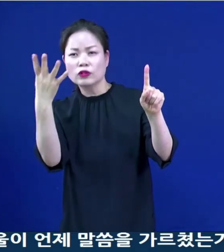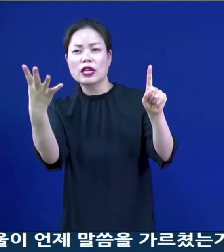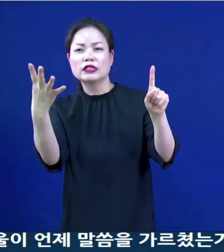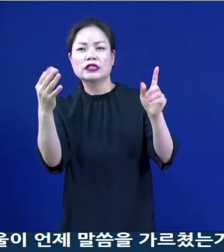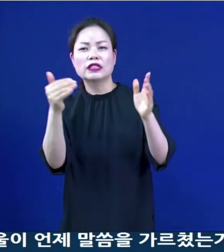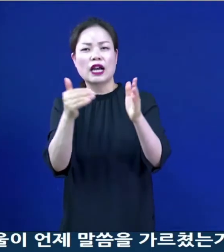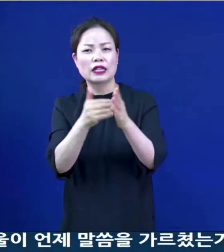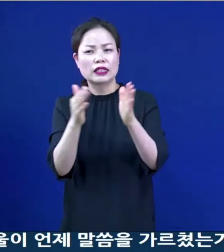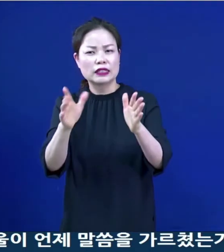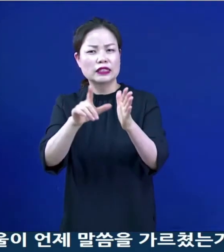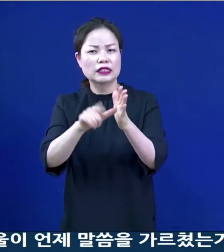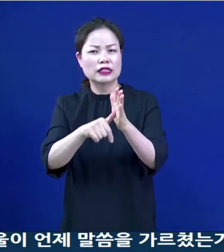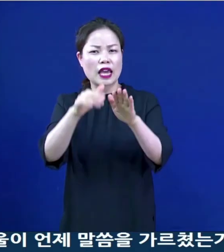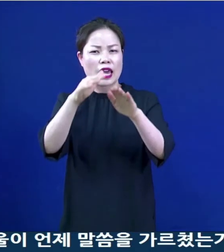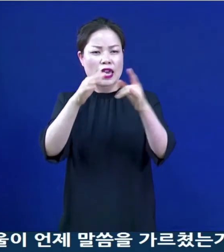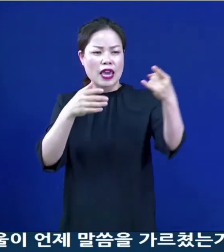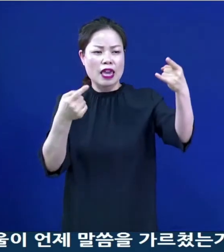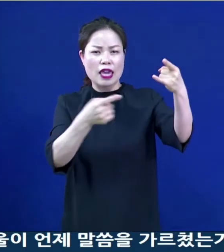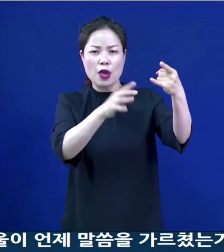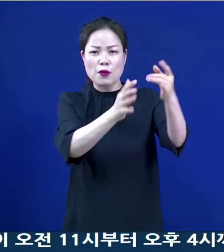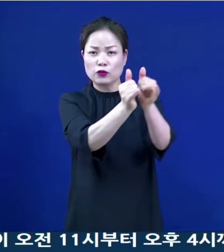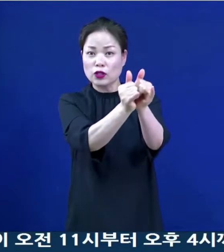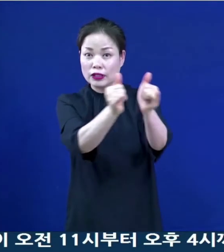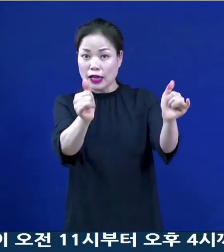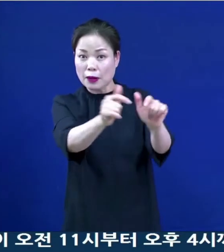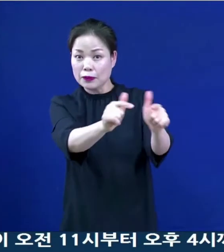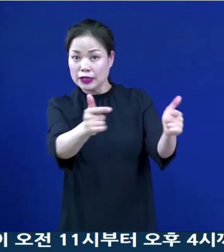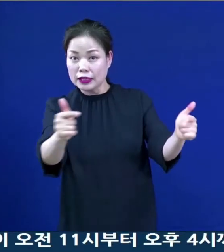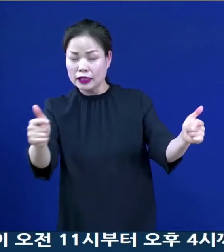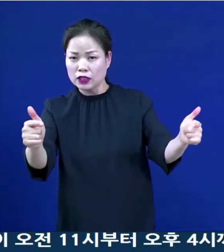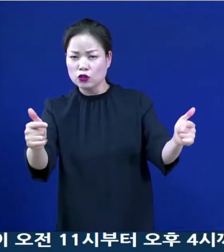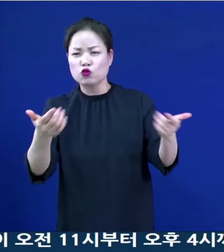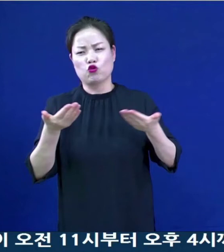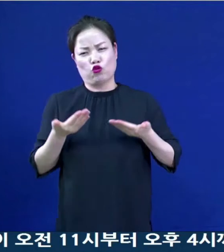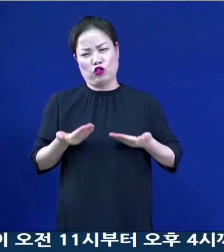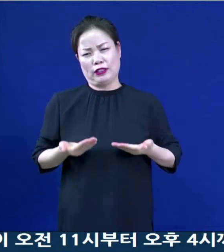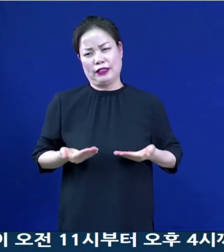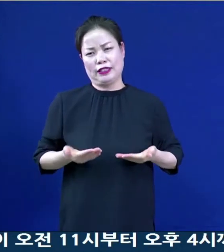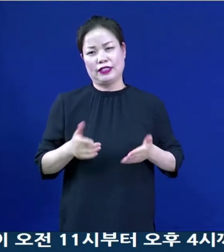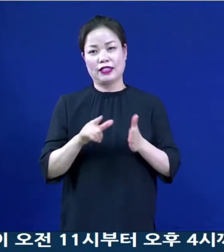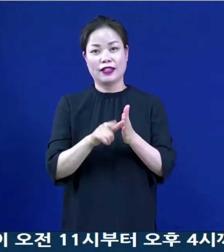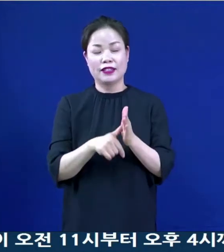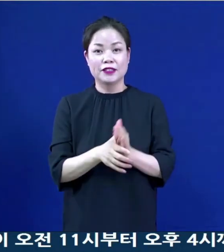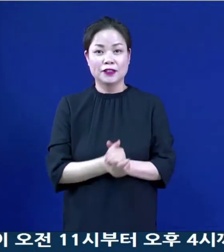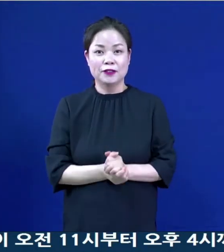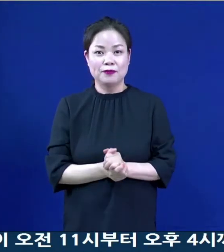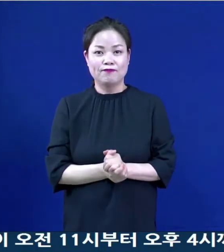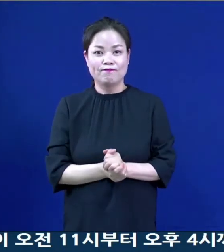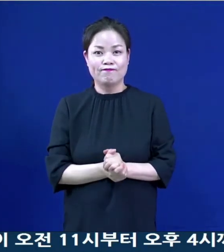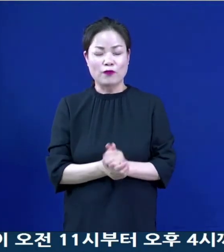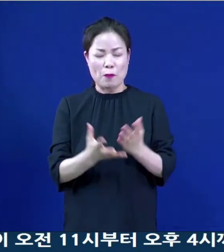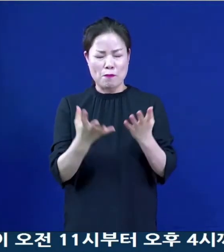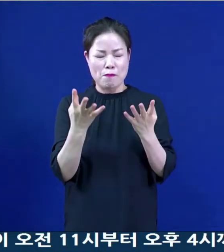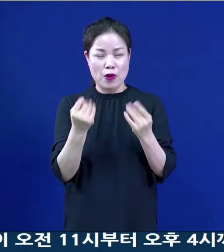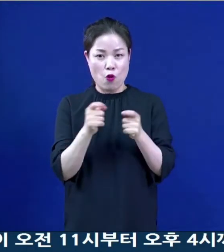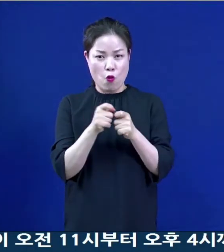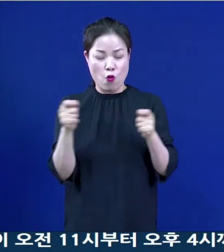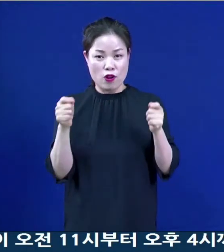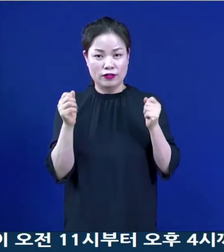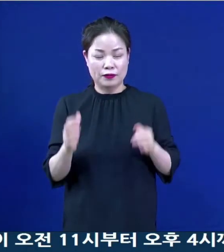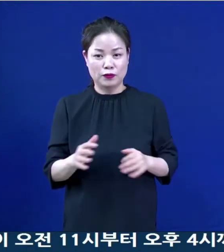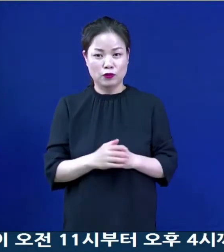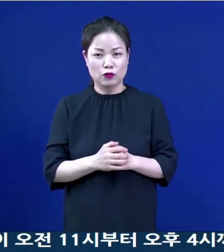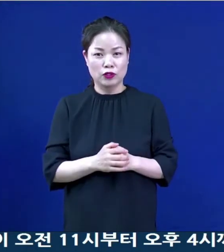시간이냐면 당시에 에베소 사람들이 쉬는 시간입니다. 참 많이 쉬었죠. 우리는